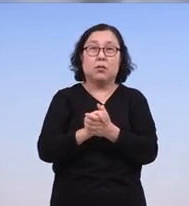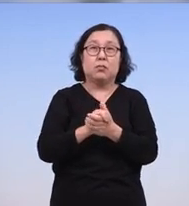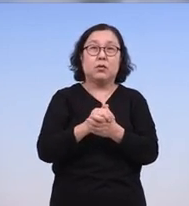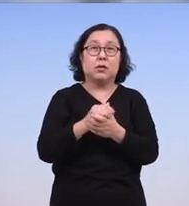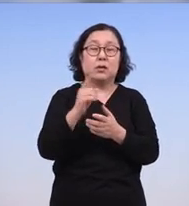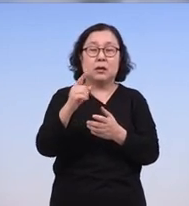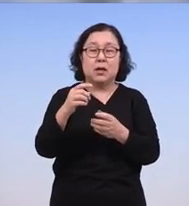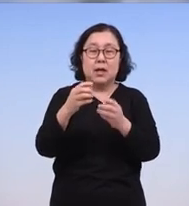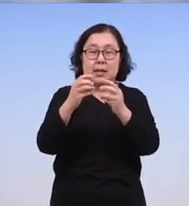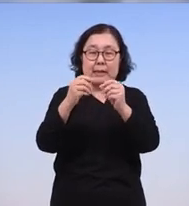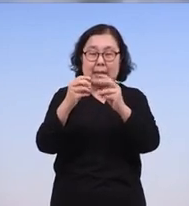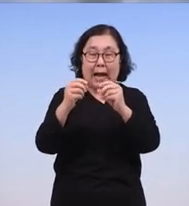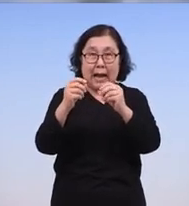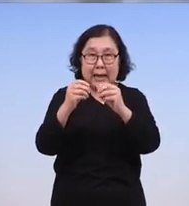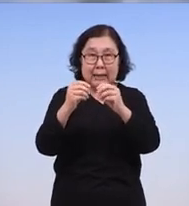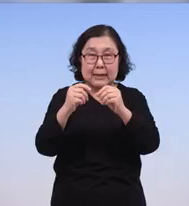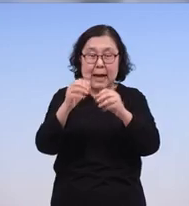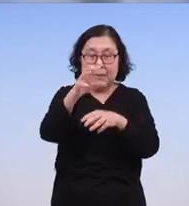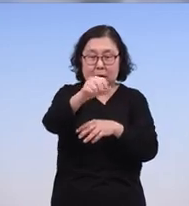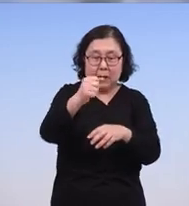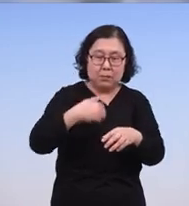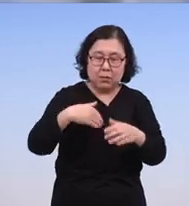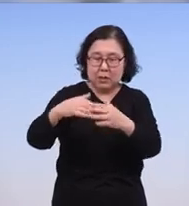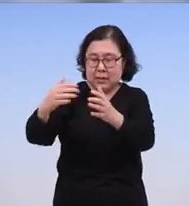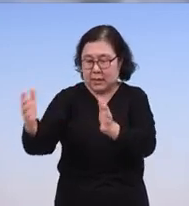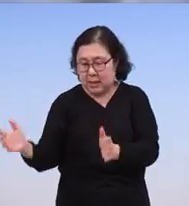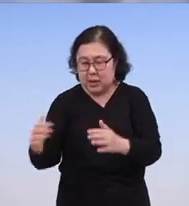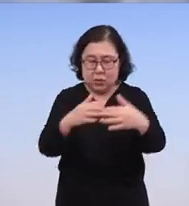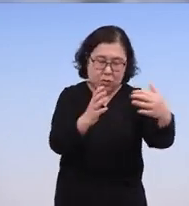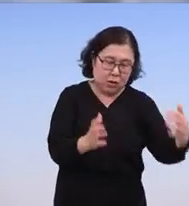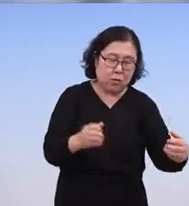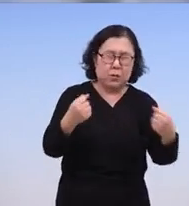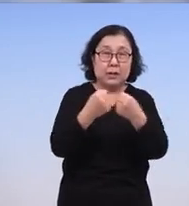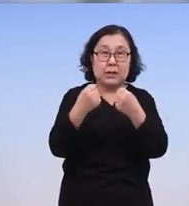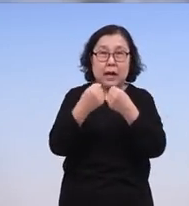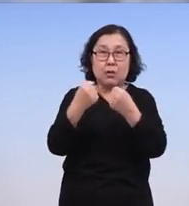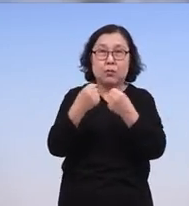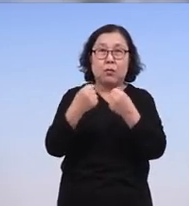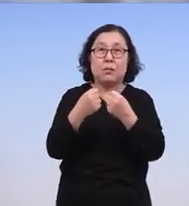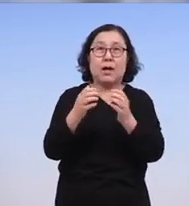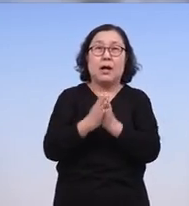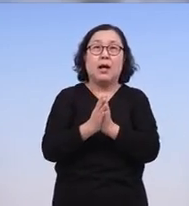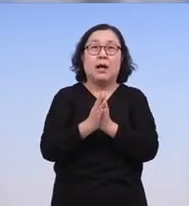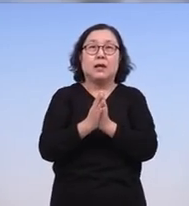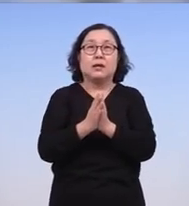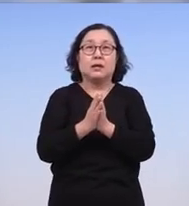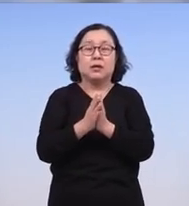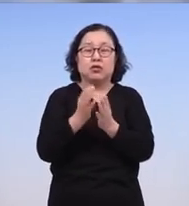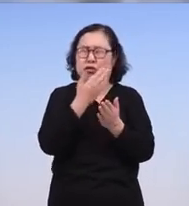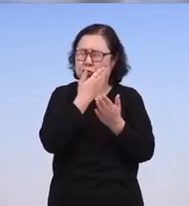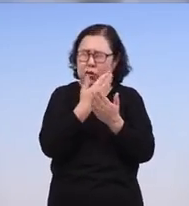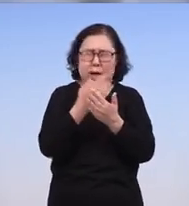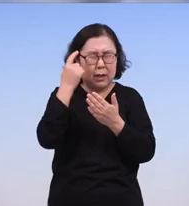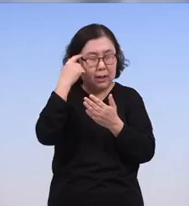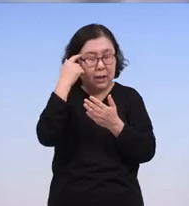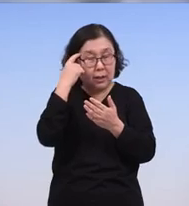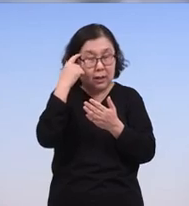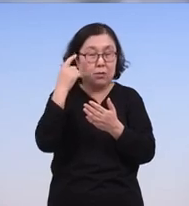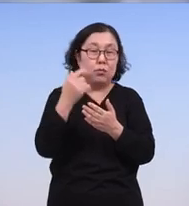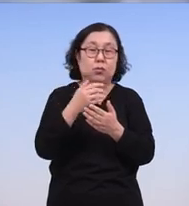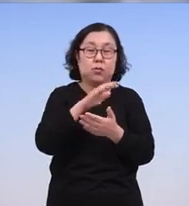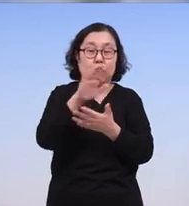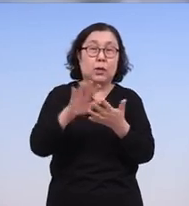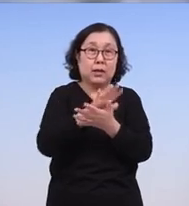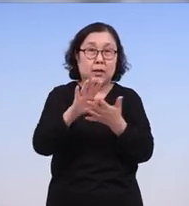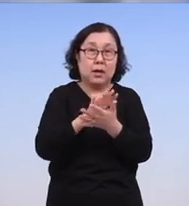그 등기도 안 되는데 막 엄청 땅 따먹기 하려고 막 요거 내 땅 요거 내 땅 막 싸우고 막 멱살잡이 하고 막 계속 그렇게 놀았습니다.